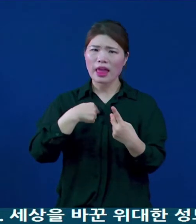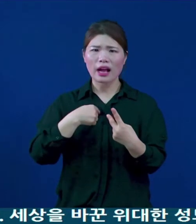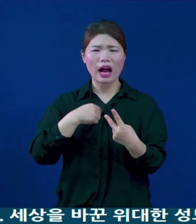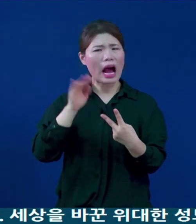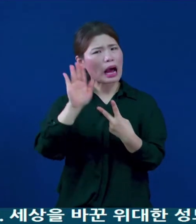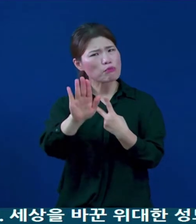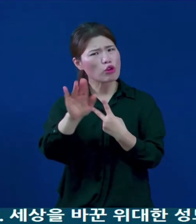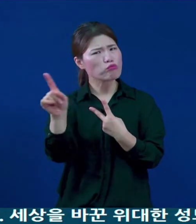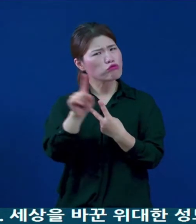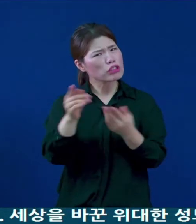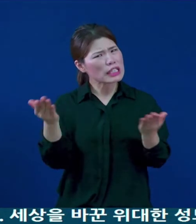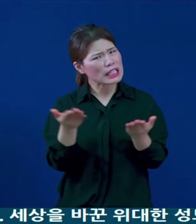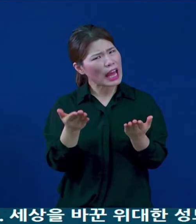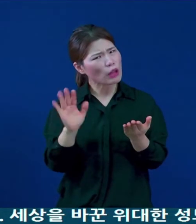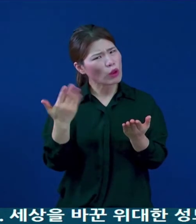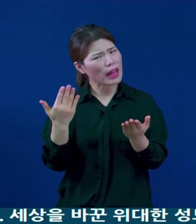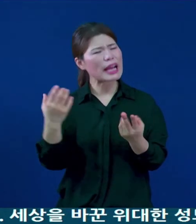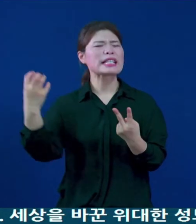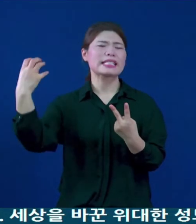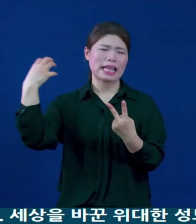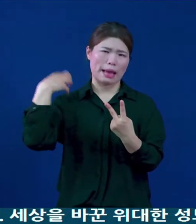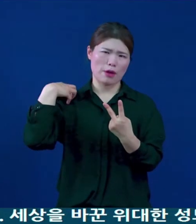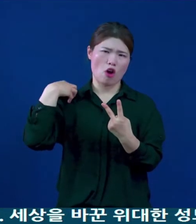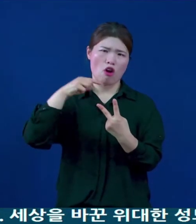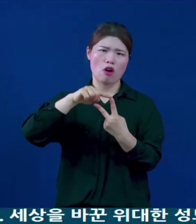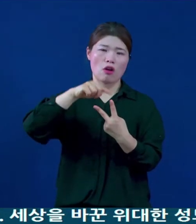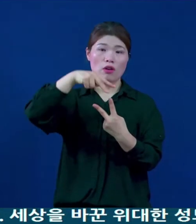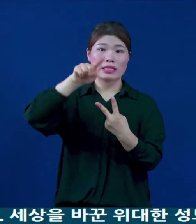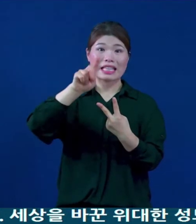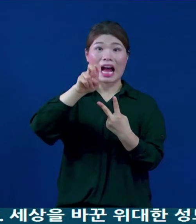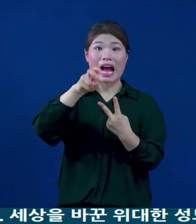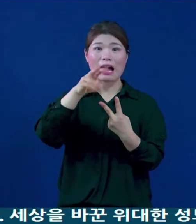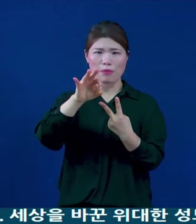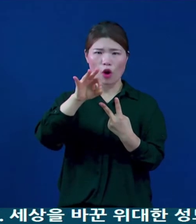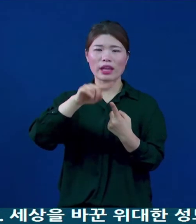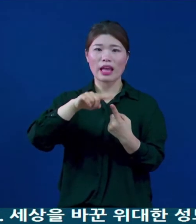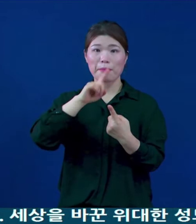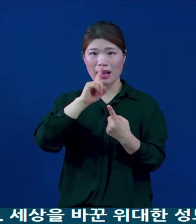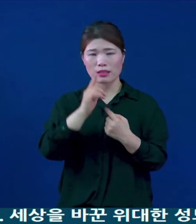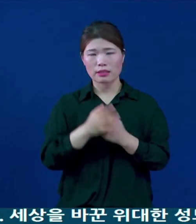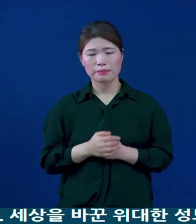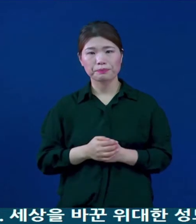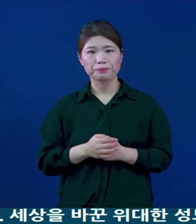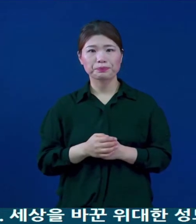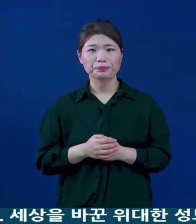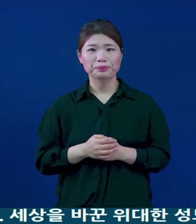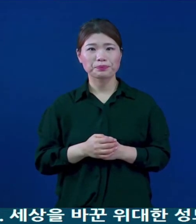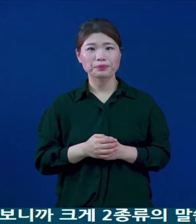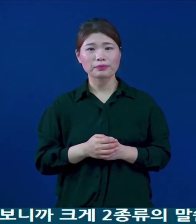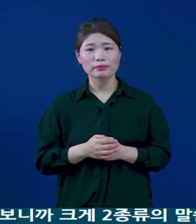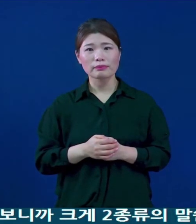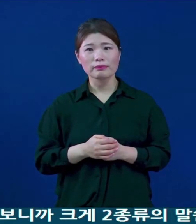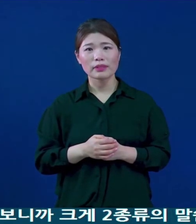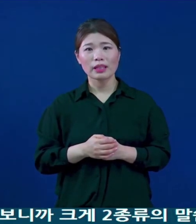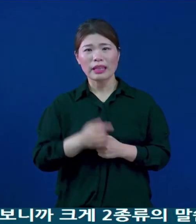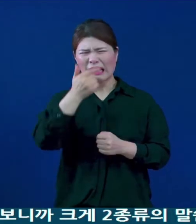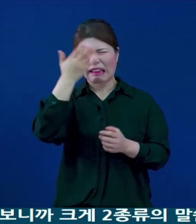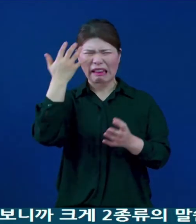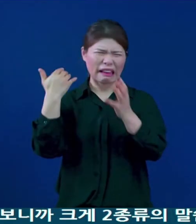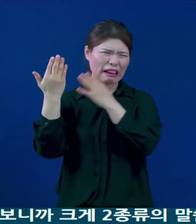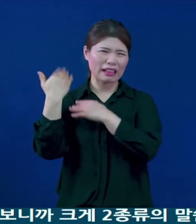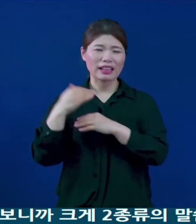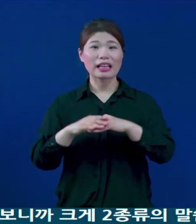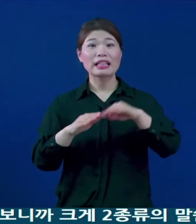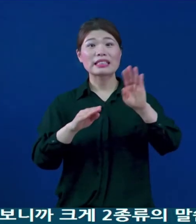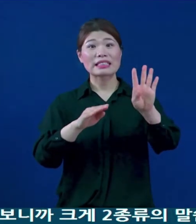살아야 될지 사명을 주는 말씀이에요. 예를 들면 제롬이라는 4세기의 아주 위대한